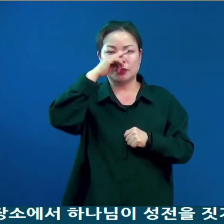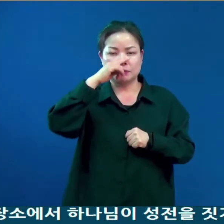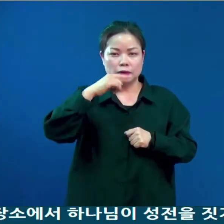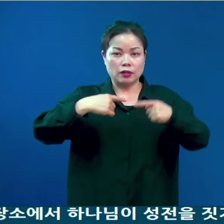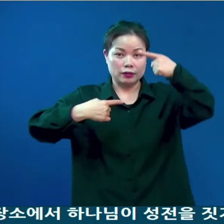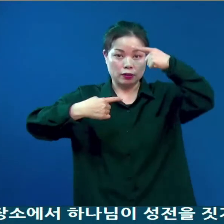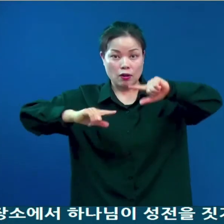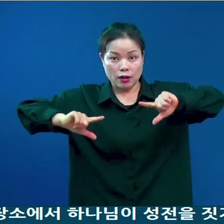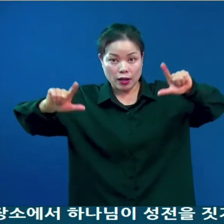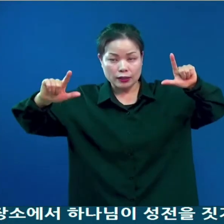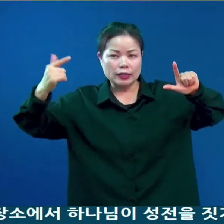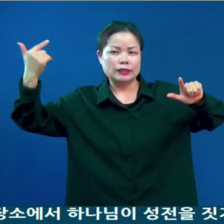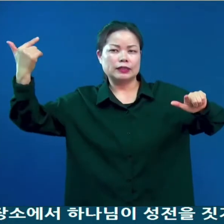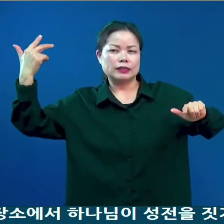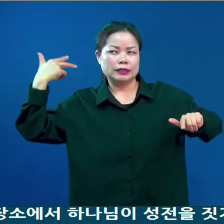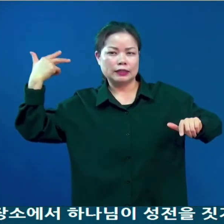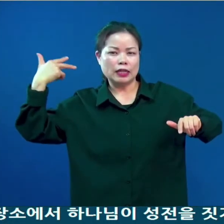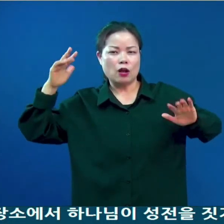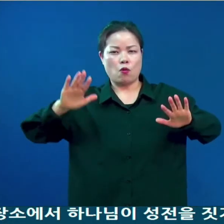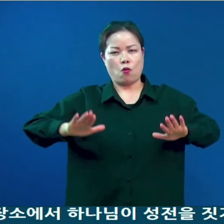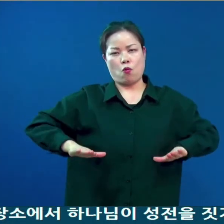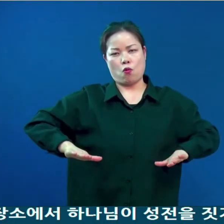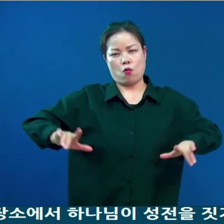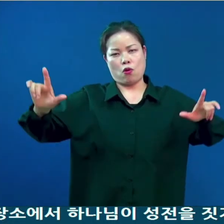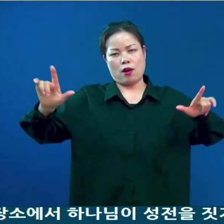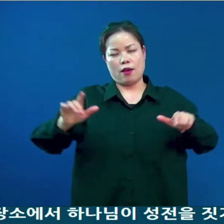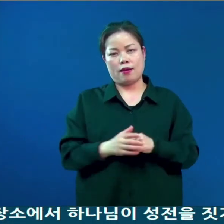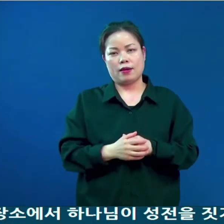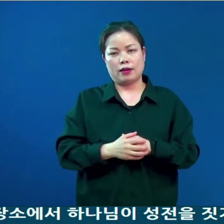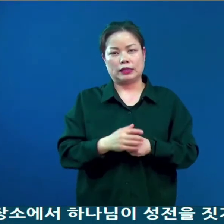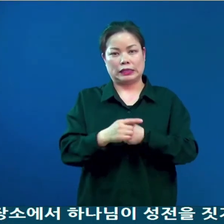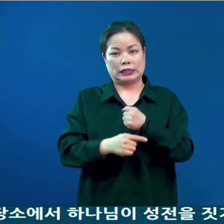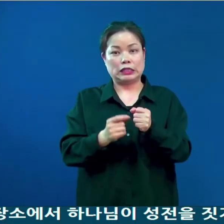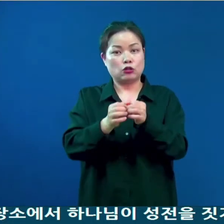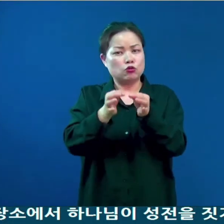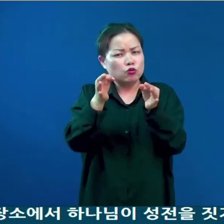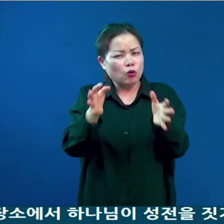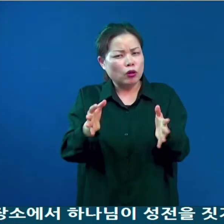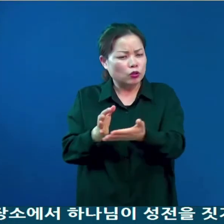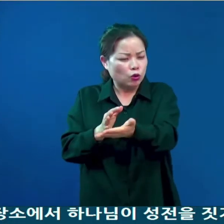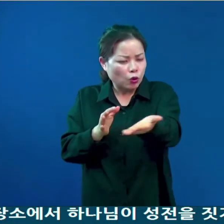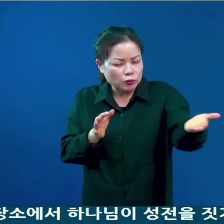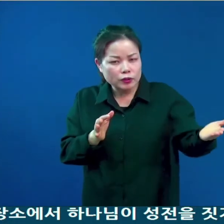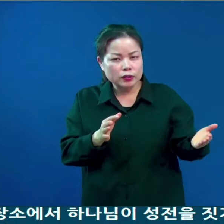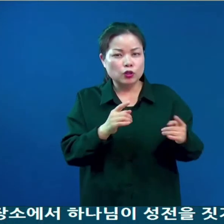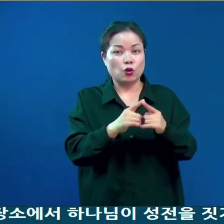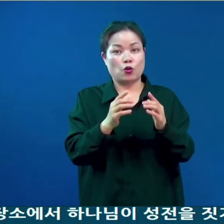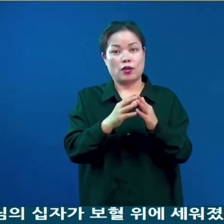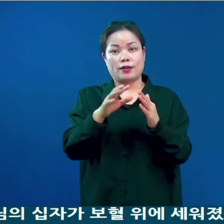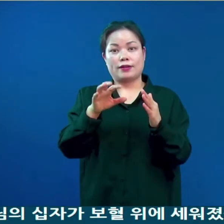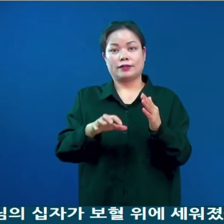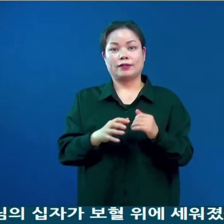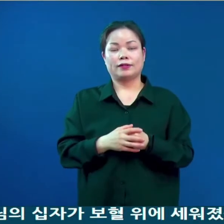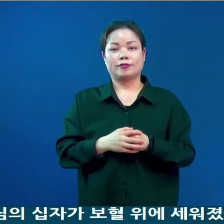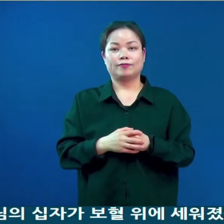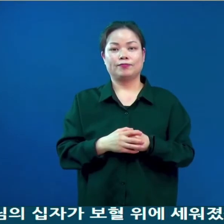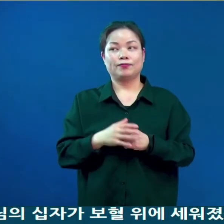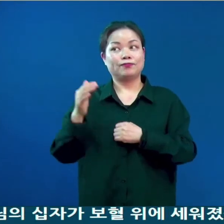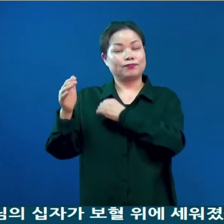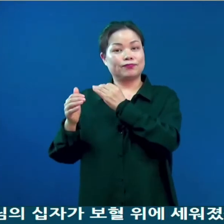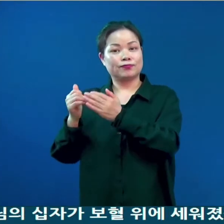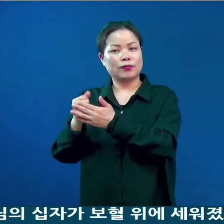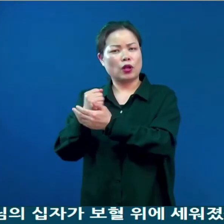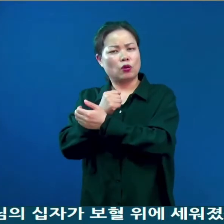설이기도 한데 지난 한 해 그리고 올 한 해 동안 혹시 여러분들 교회에서